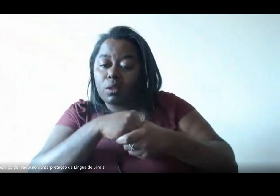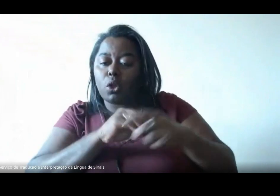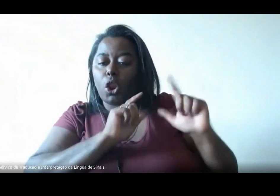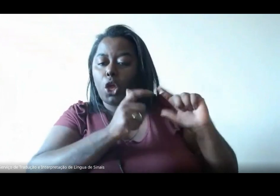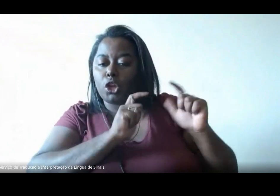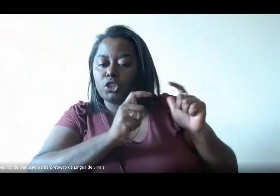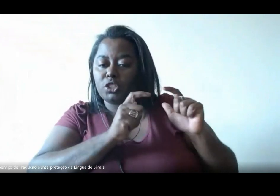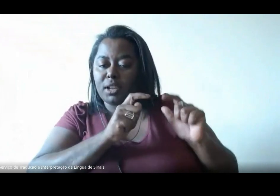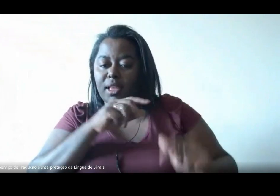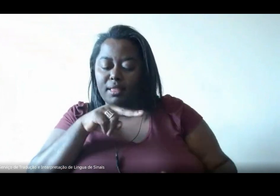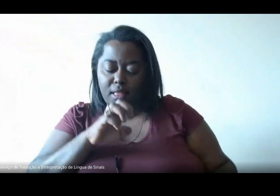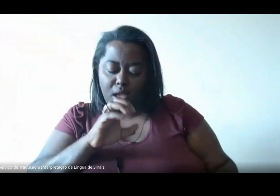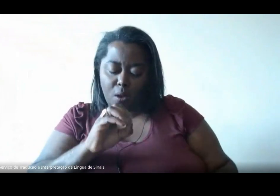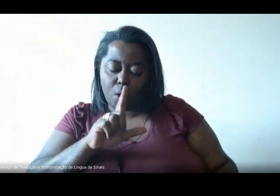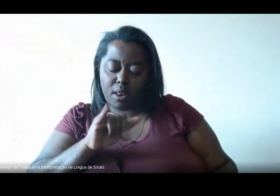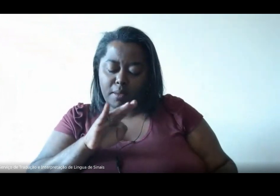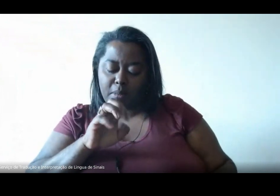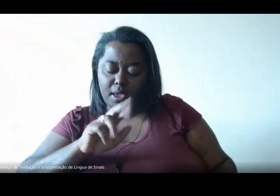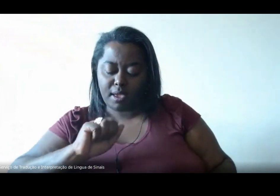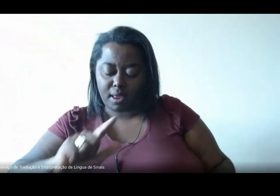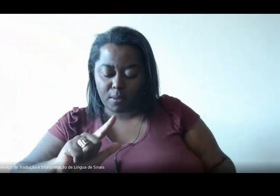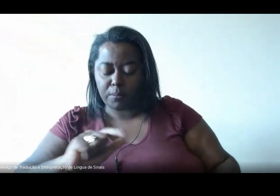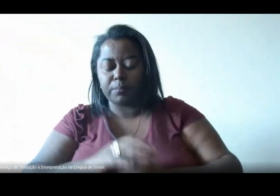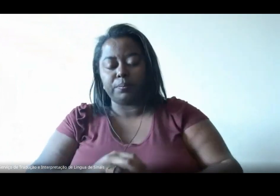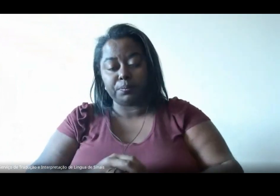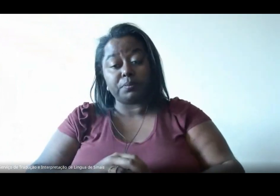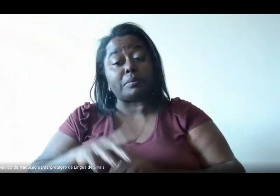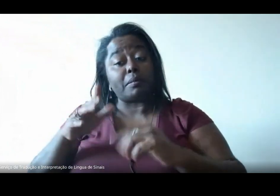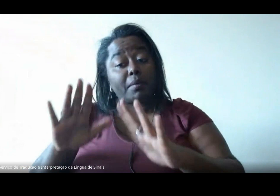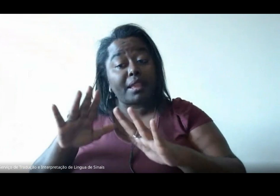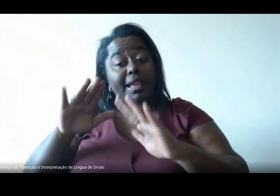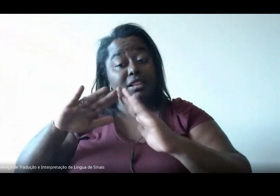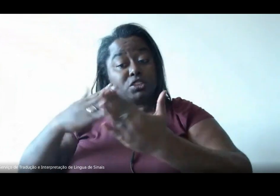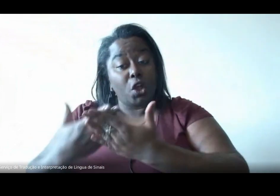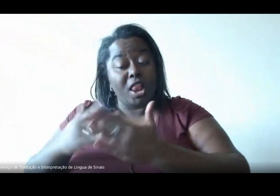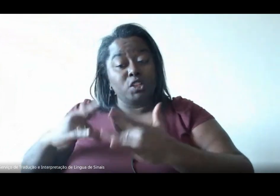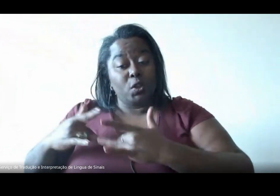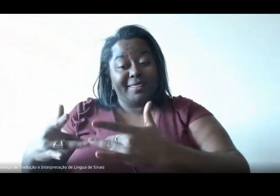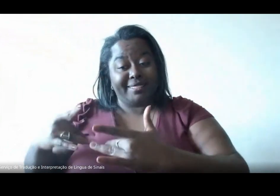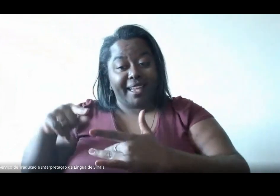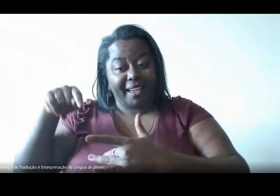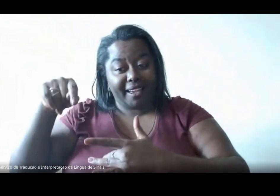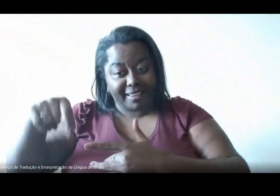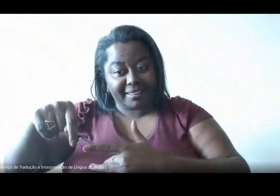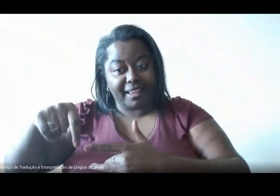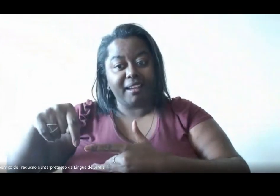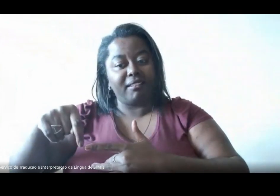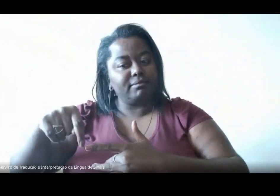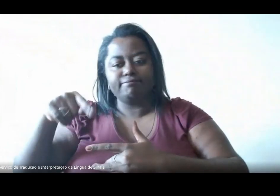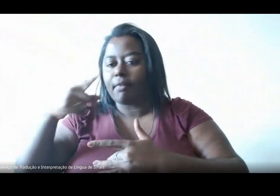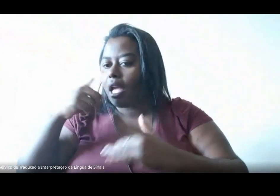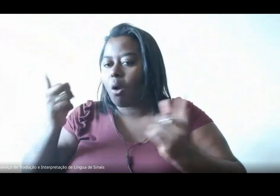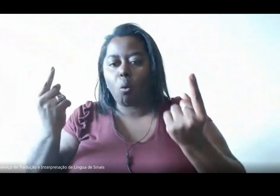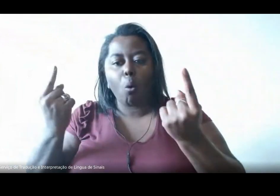O acontecimento deste curso da Escola de Altos Estudos do Discurso, a Escola Solidária, né, é o